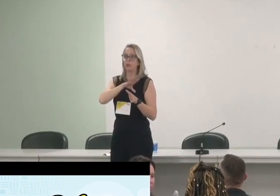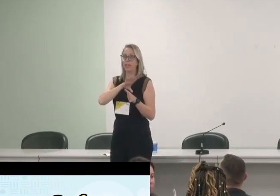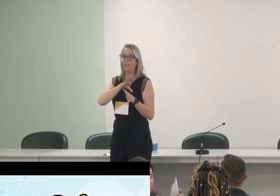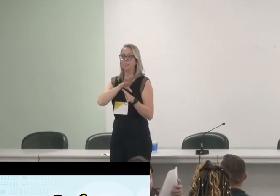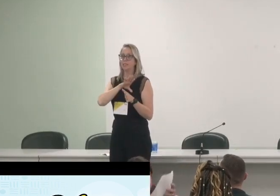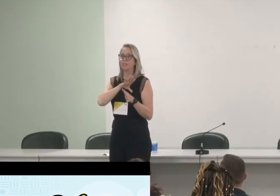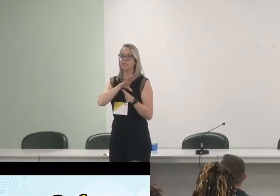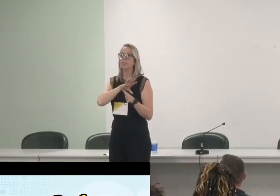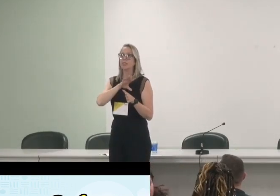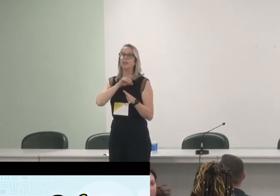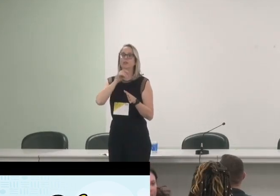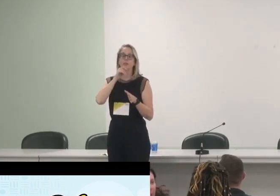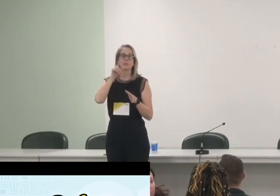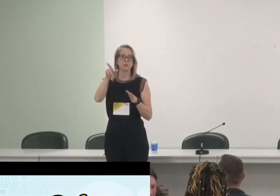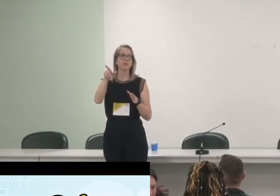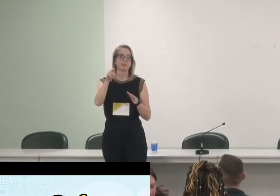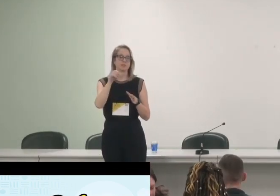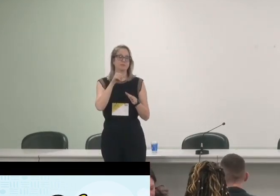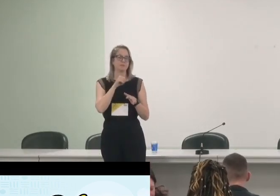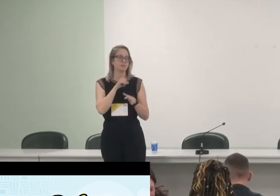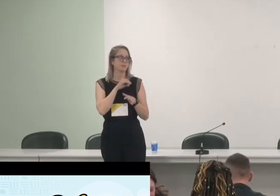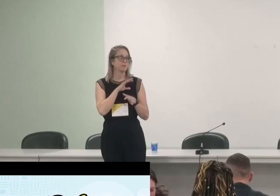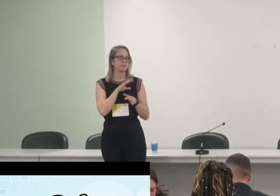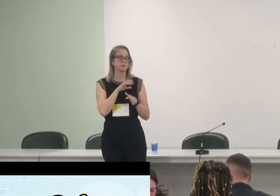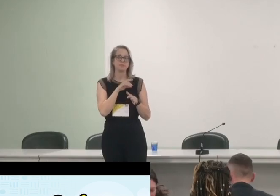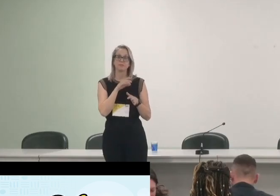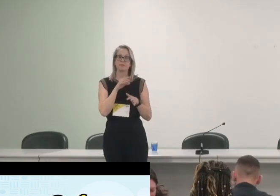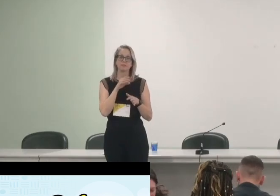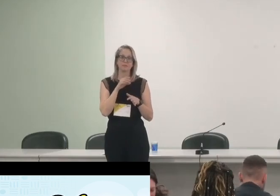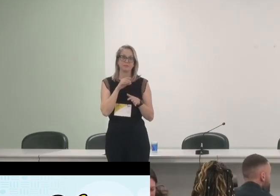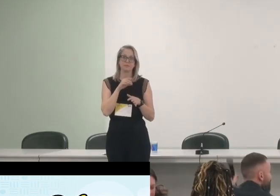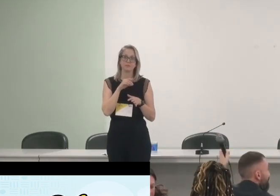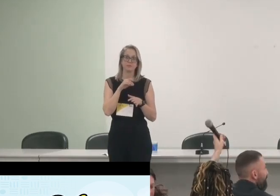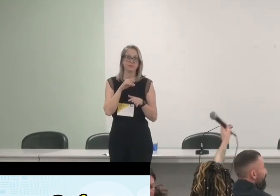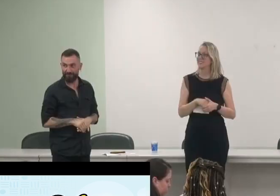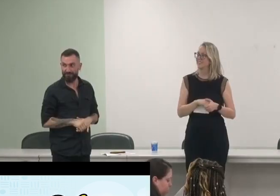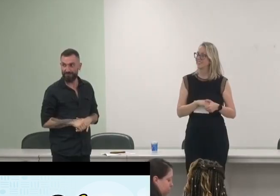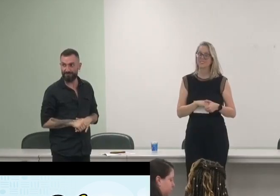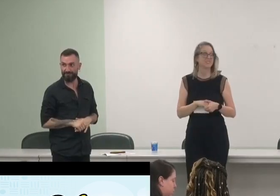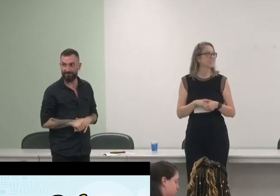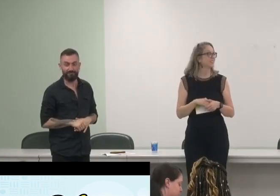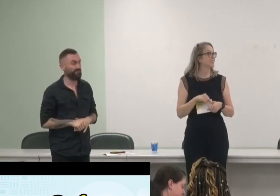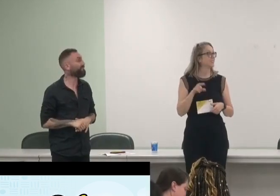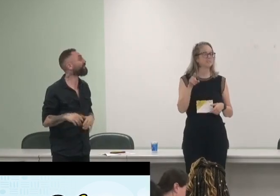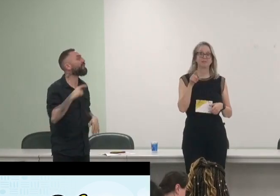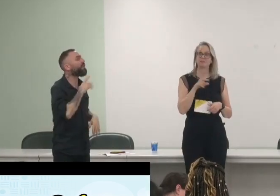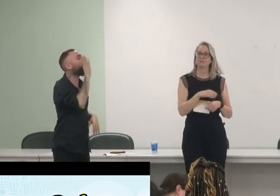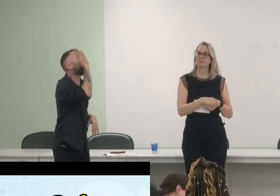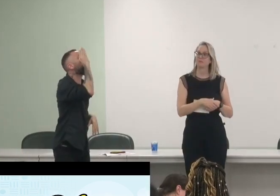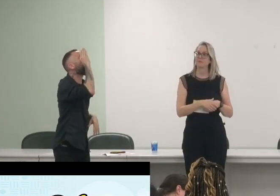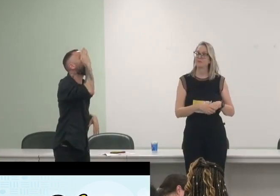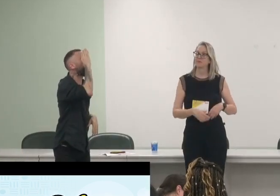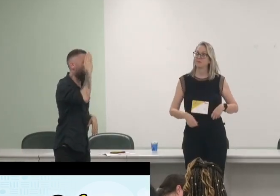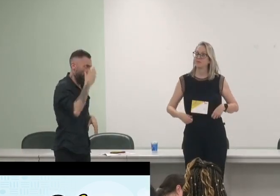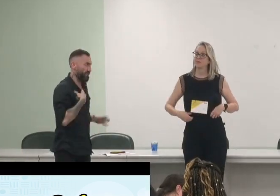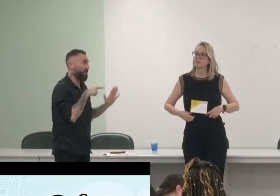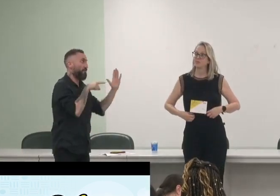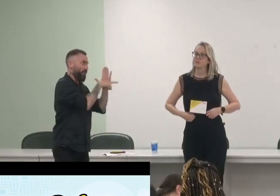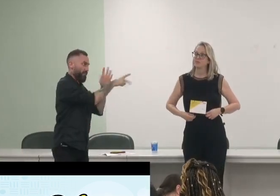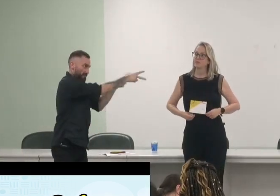Você vai fazer a pergunta em português, então pega aqui o microfone. É que eu fiquei curiosa, tenho uma pergunta para o professor Rodrigo.